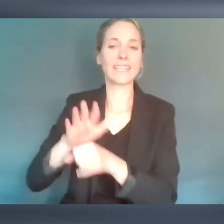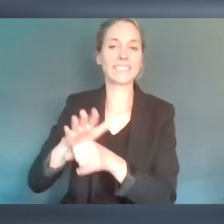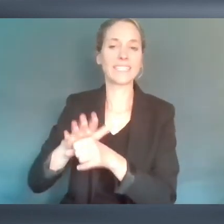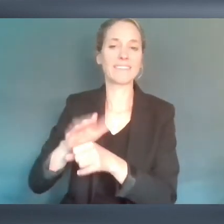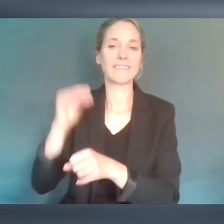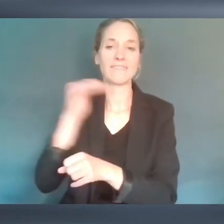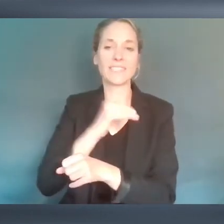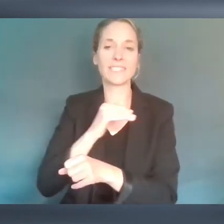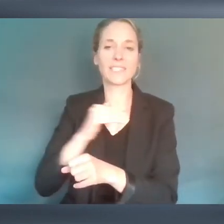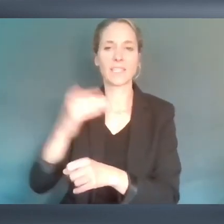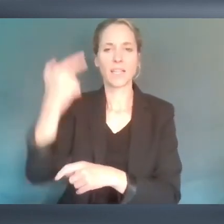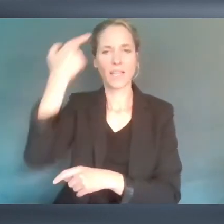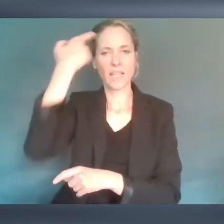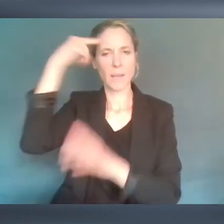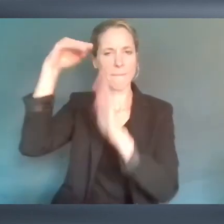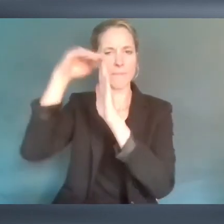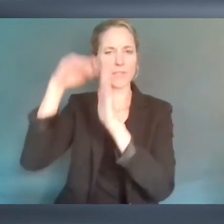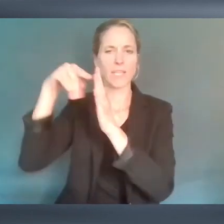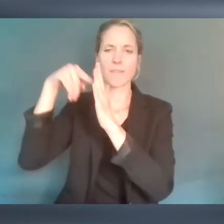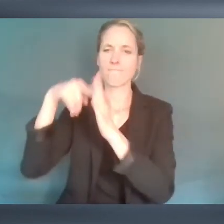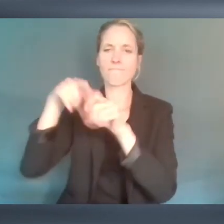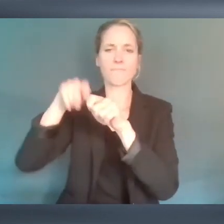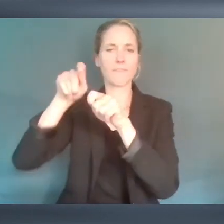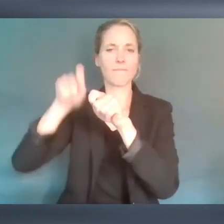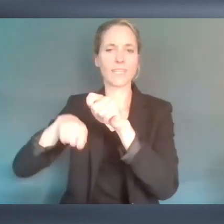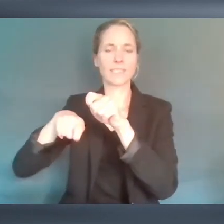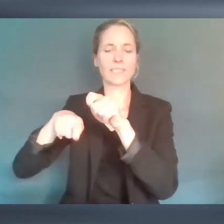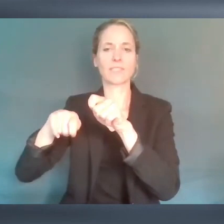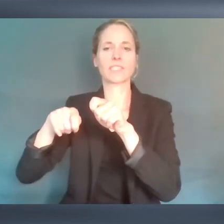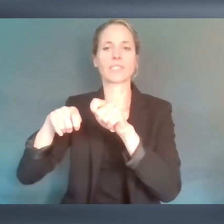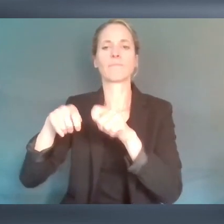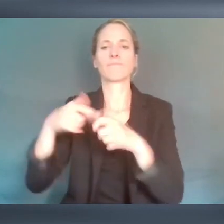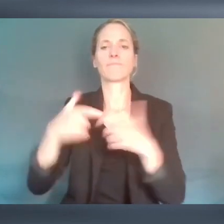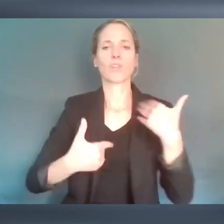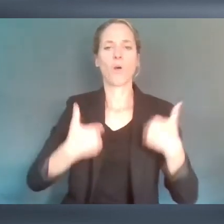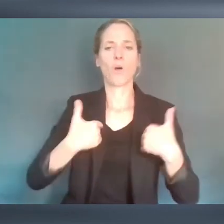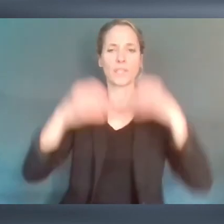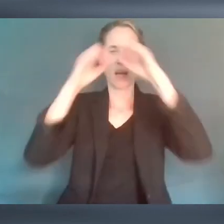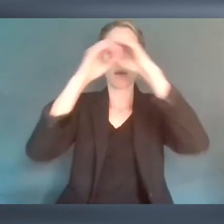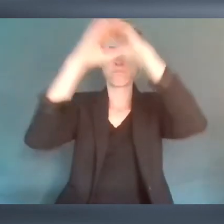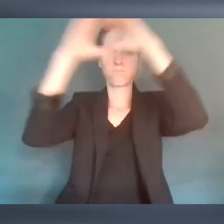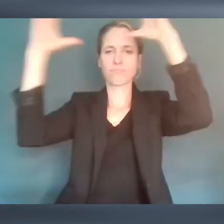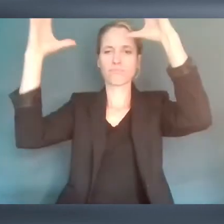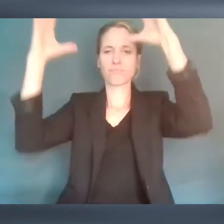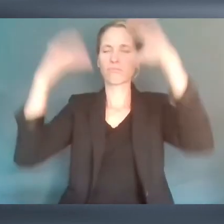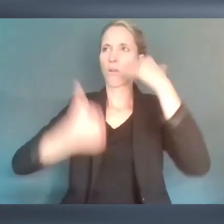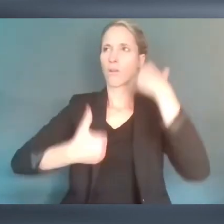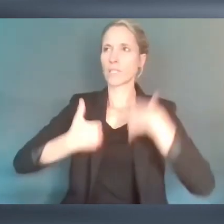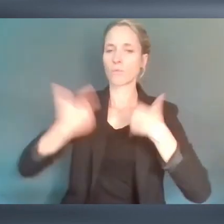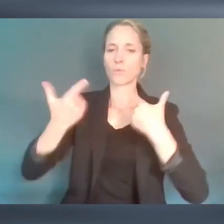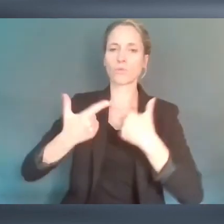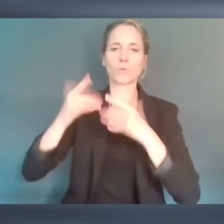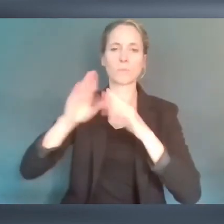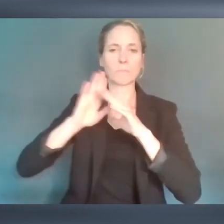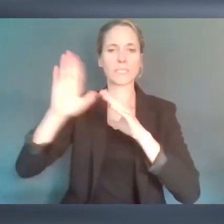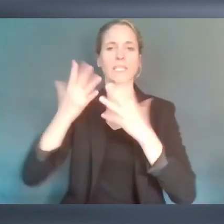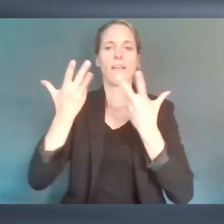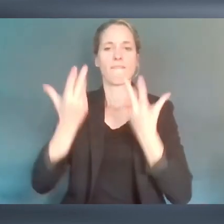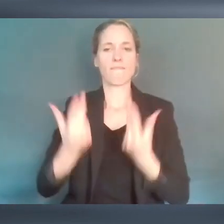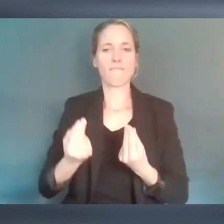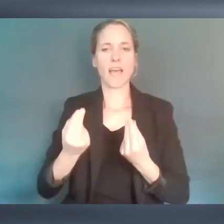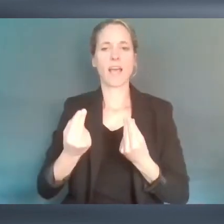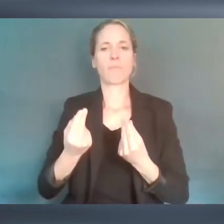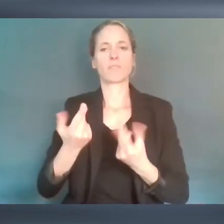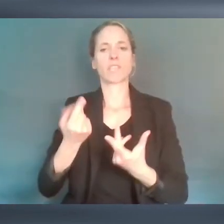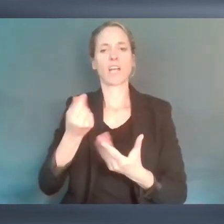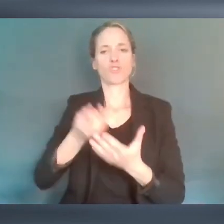que le handicap est toujours vu comme quelque chose de faible, de coûteux, de sous-performant. Et puis on pourrait aussi